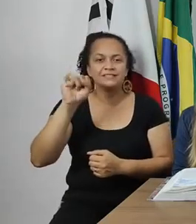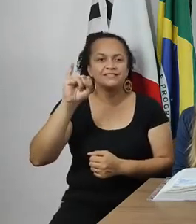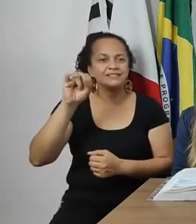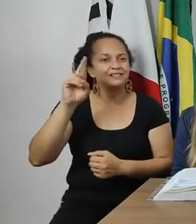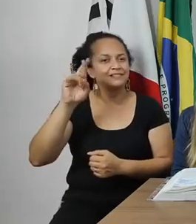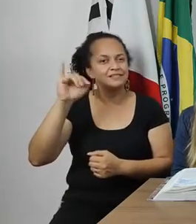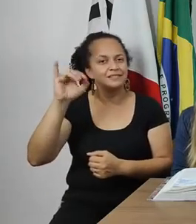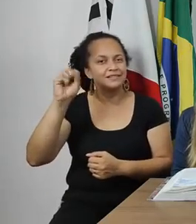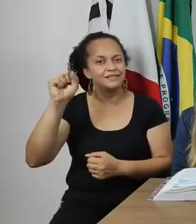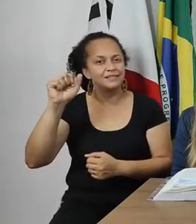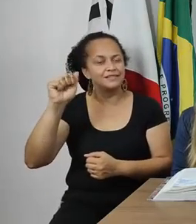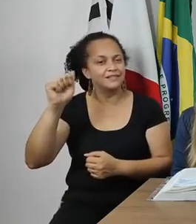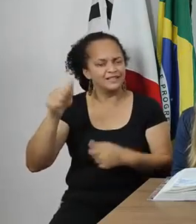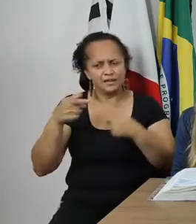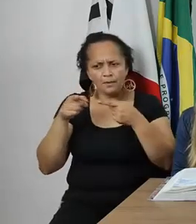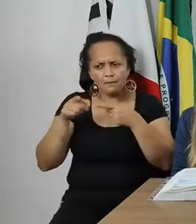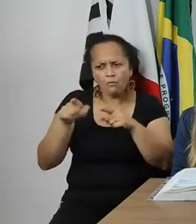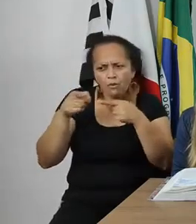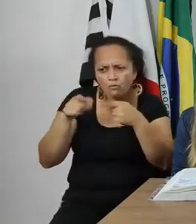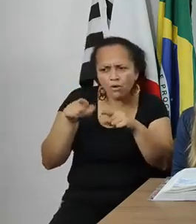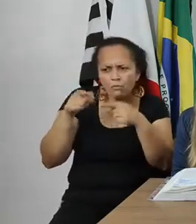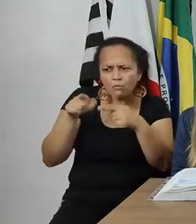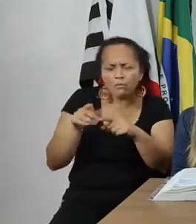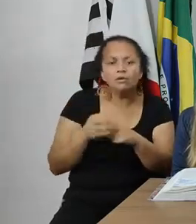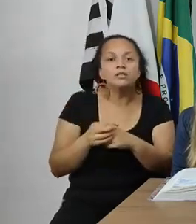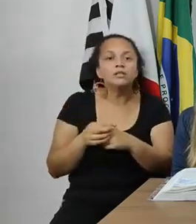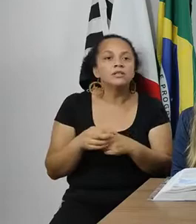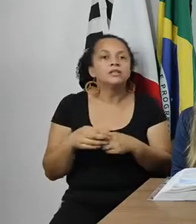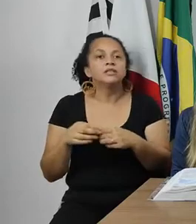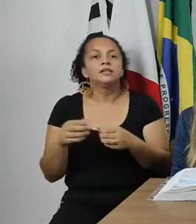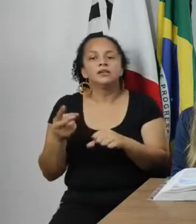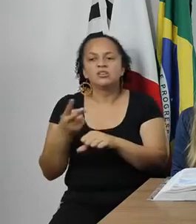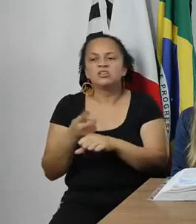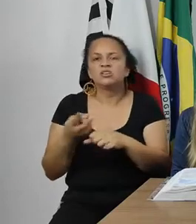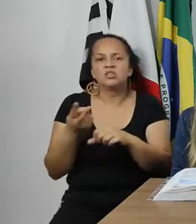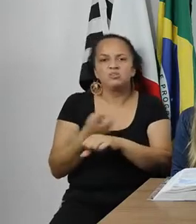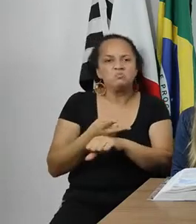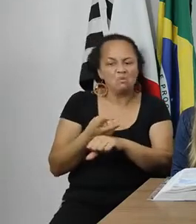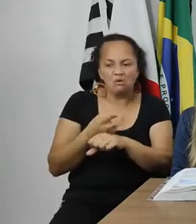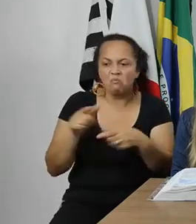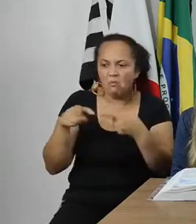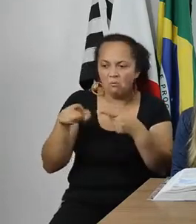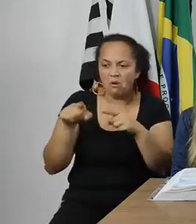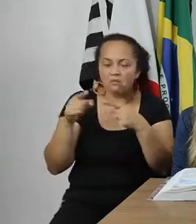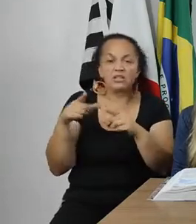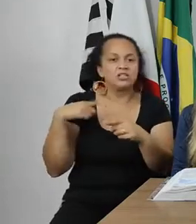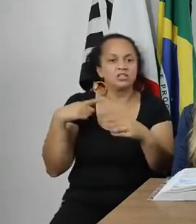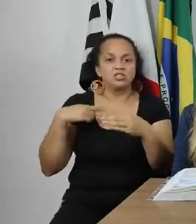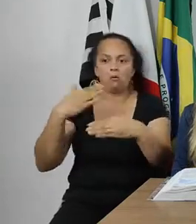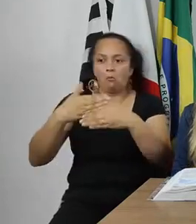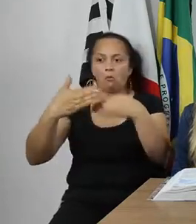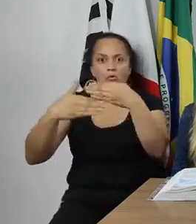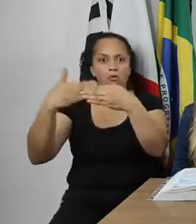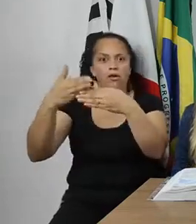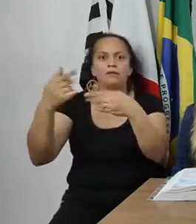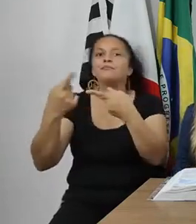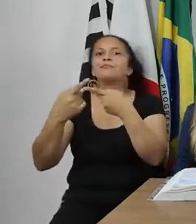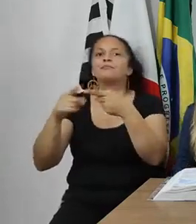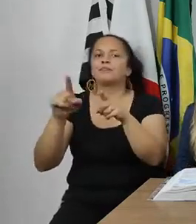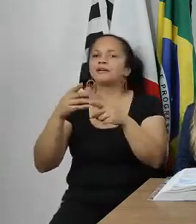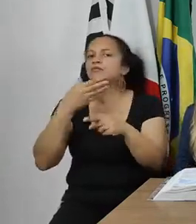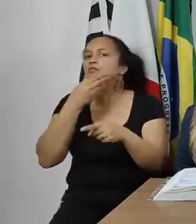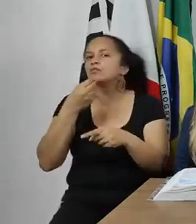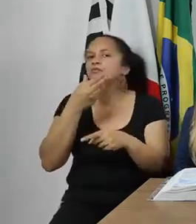Judá, que eram cercadas de muralhas, e as conquistou. Bem, Senaqueribe, rei